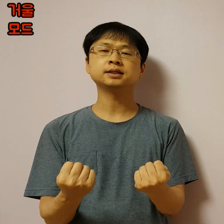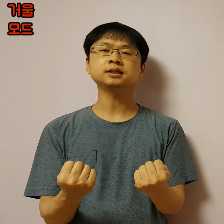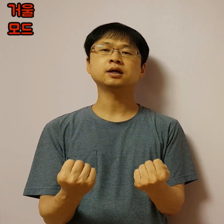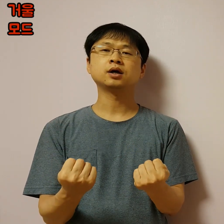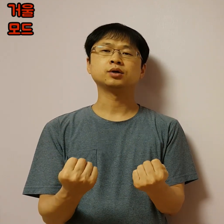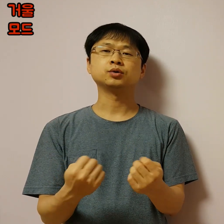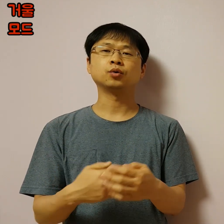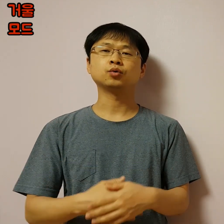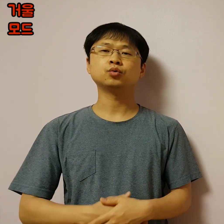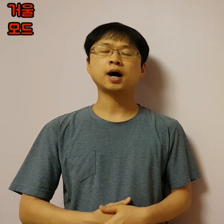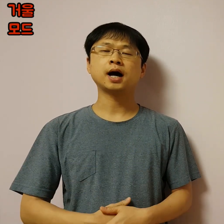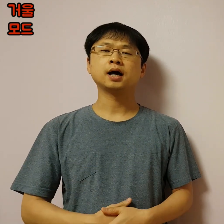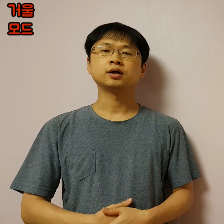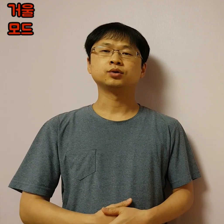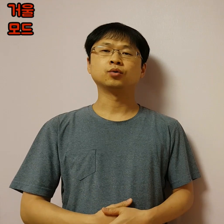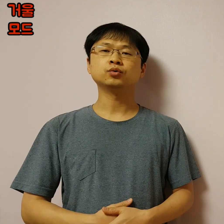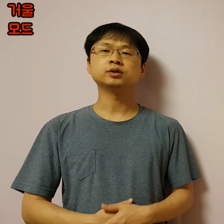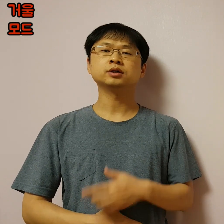많은 요구와, 요구는